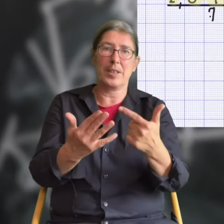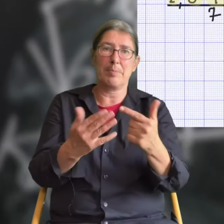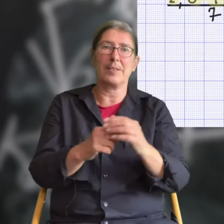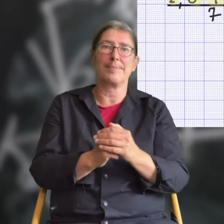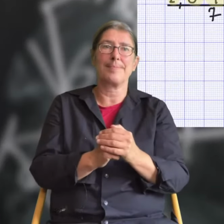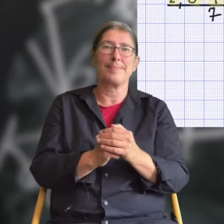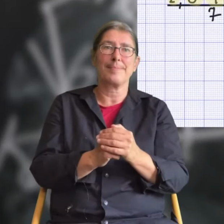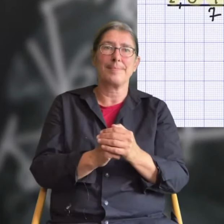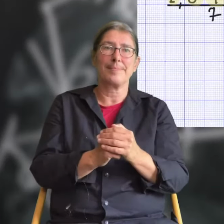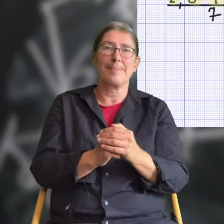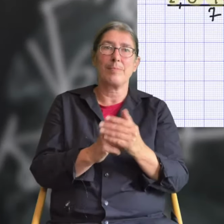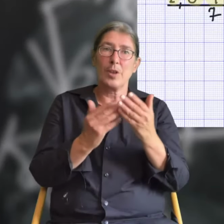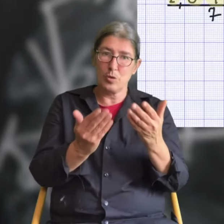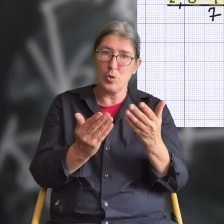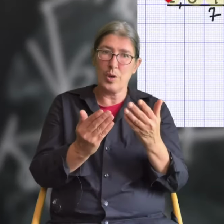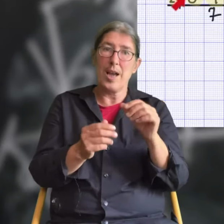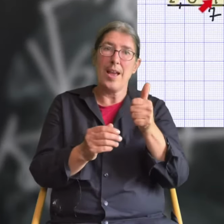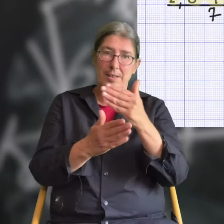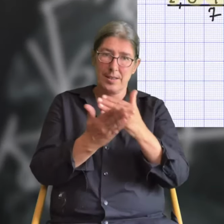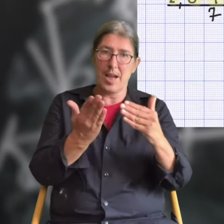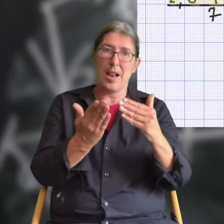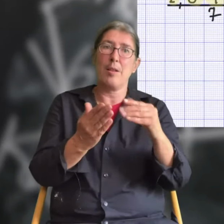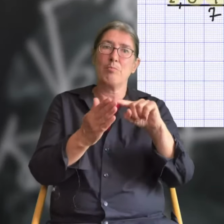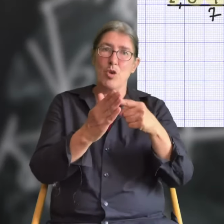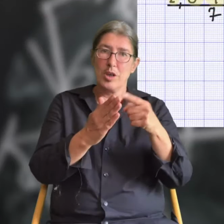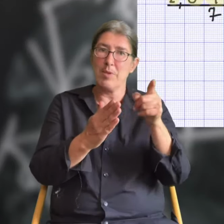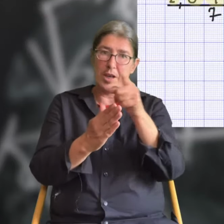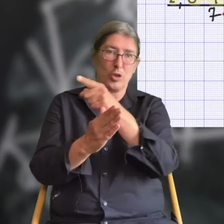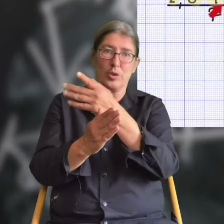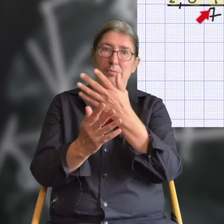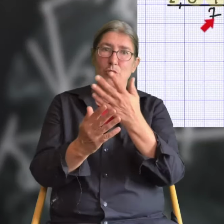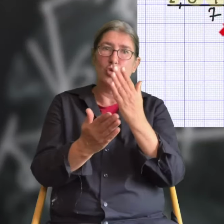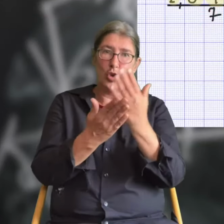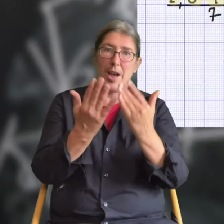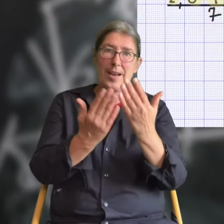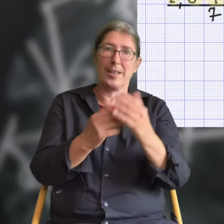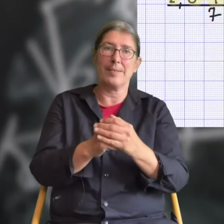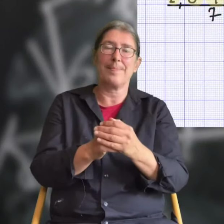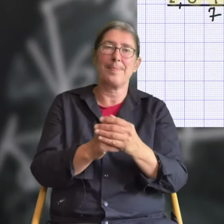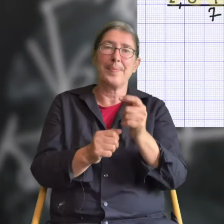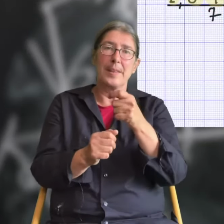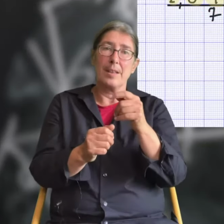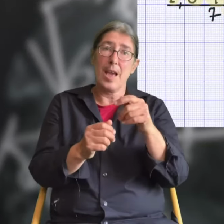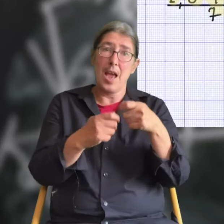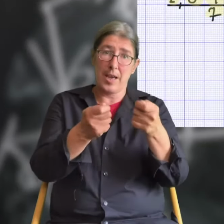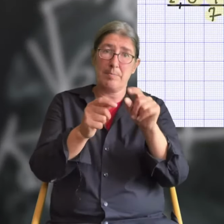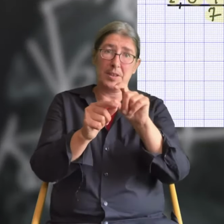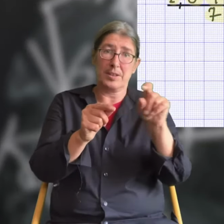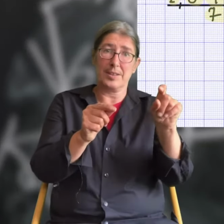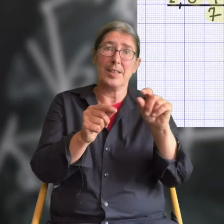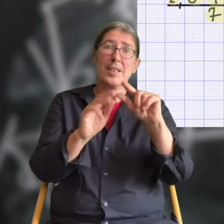7. So, jetzt haben wir den ersten Teil dieser Multiplikationsaufgabe schon mal gerechnet. Ich markiere das